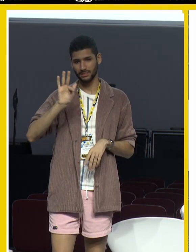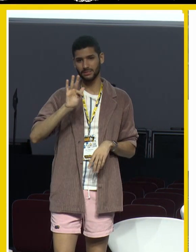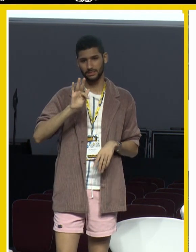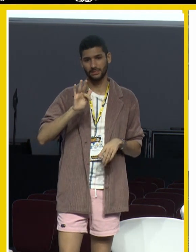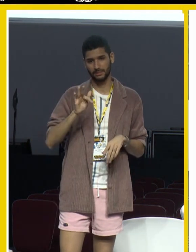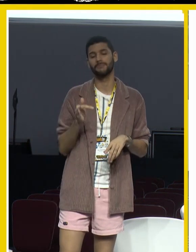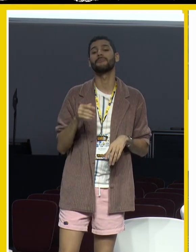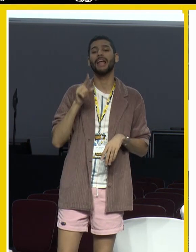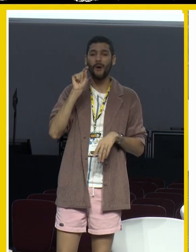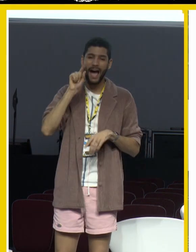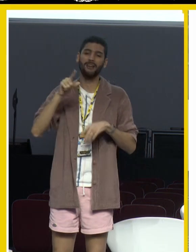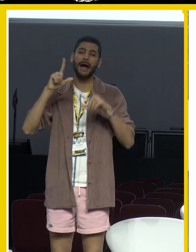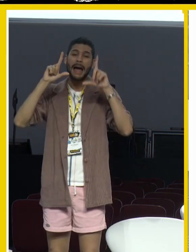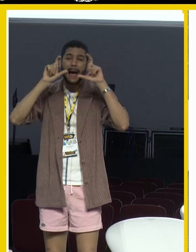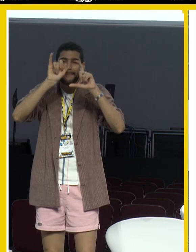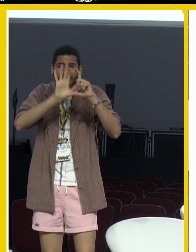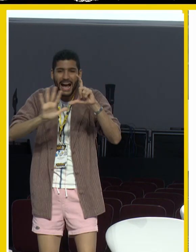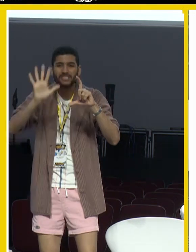criar a grife